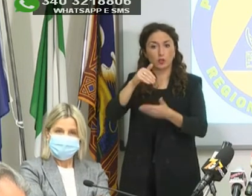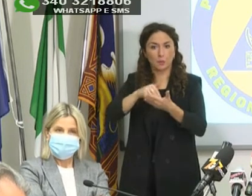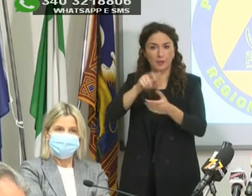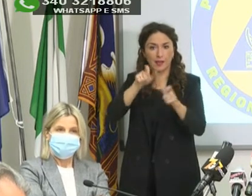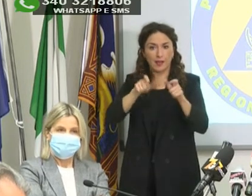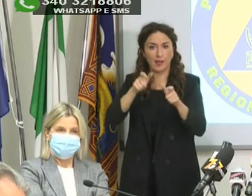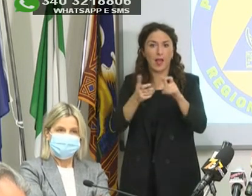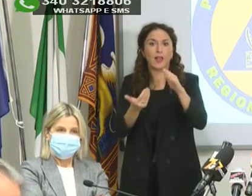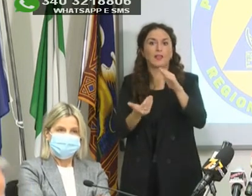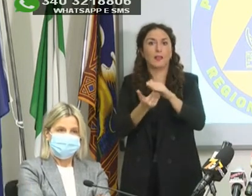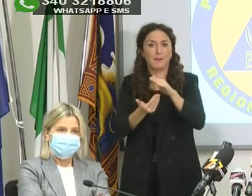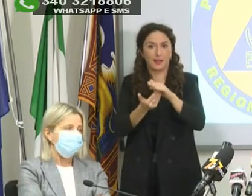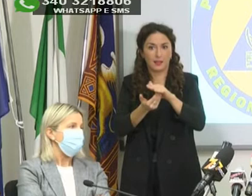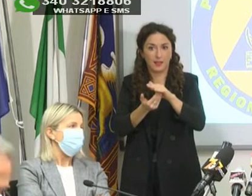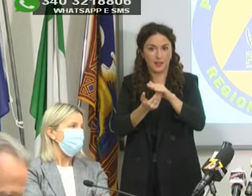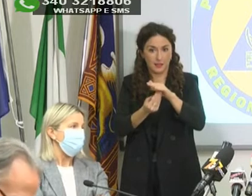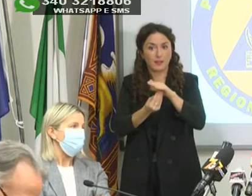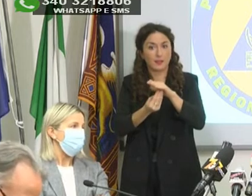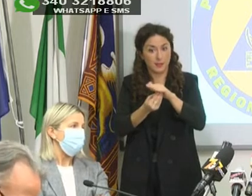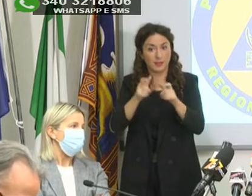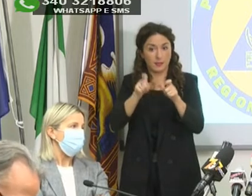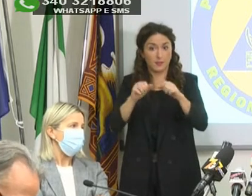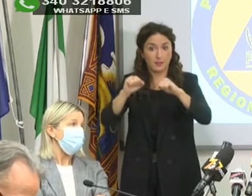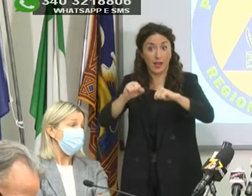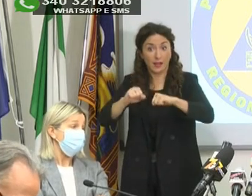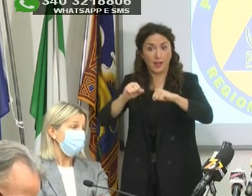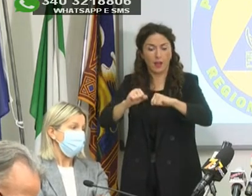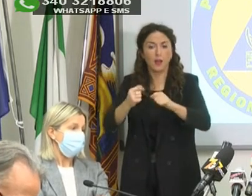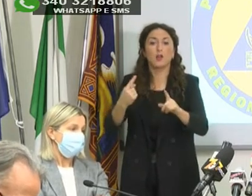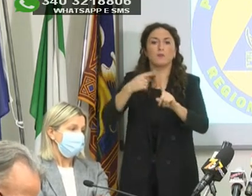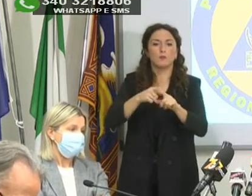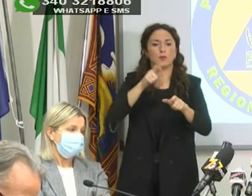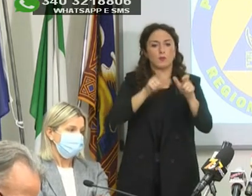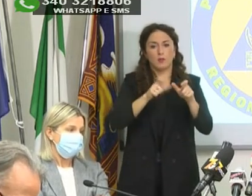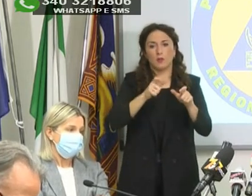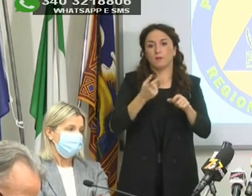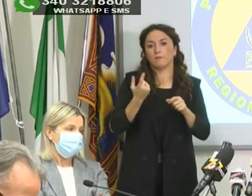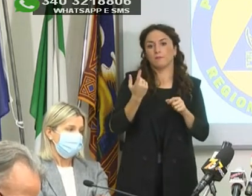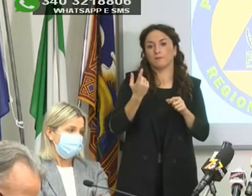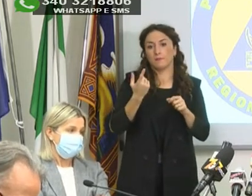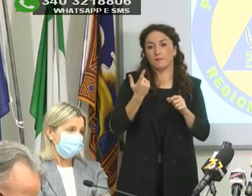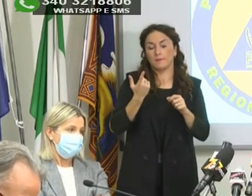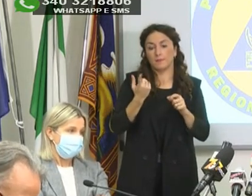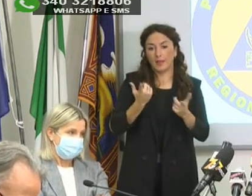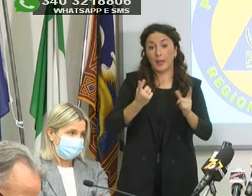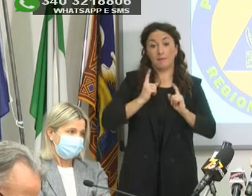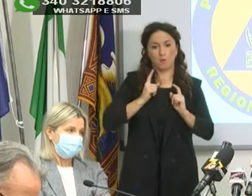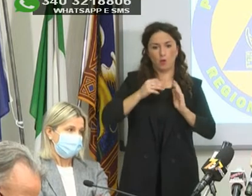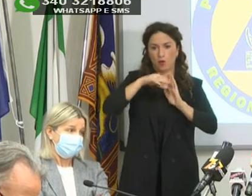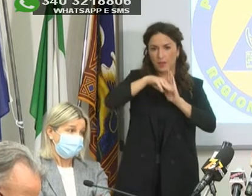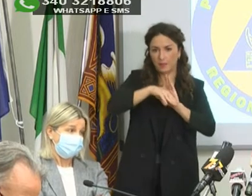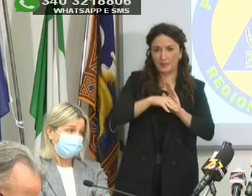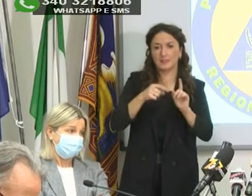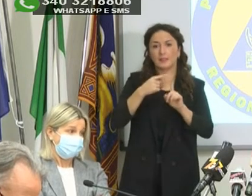dipendenti della sanità, oltre a tutti gli immunodepressi, agli anziani, agli over